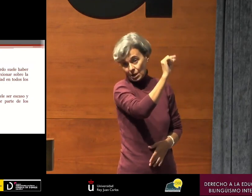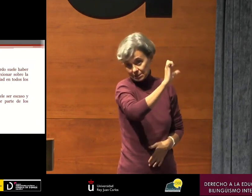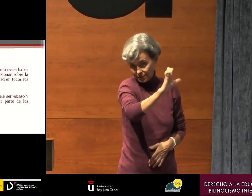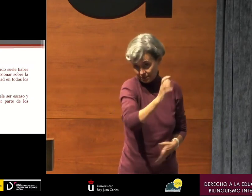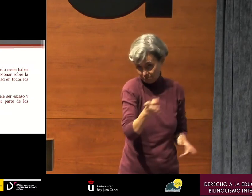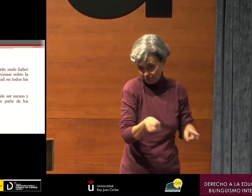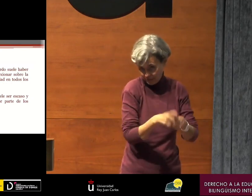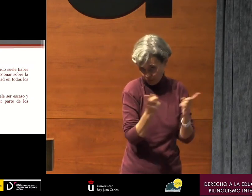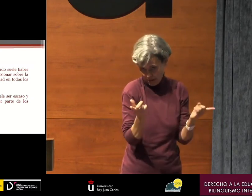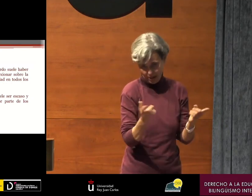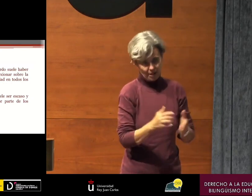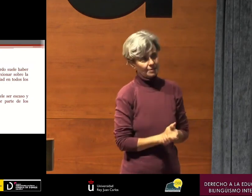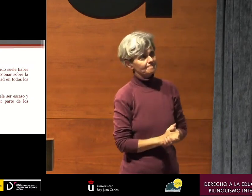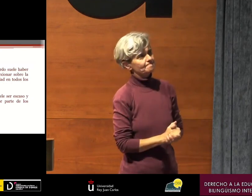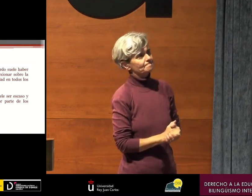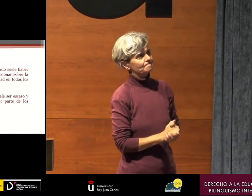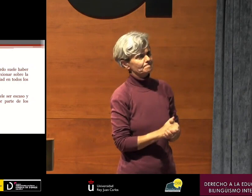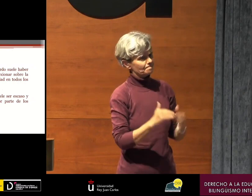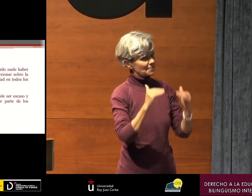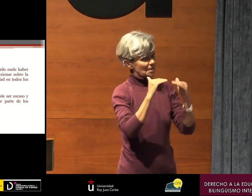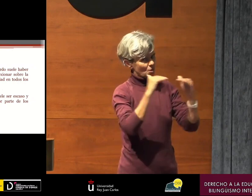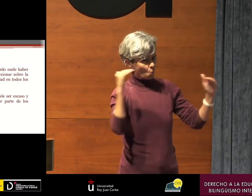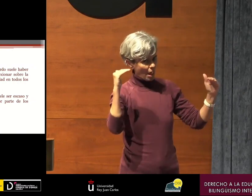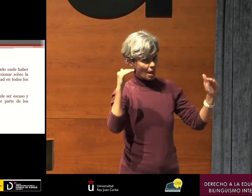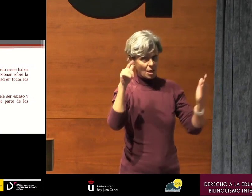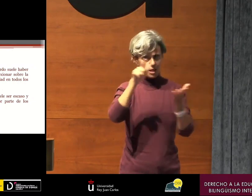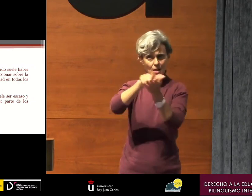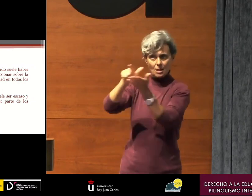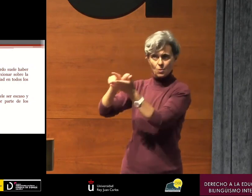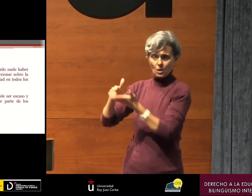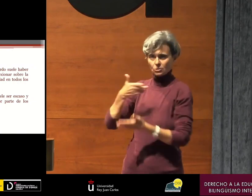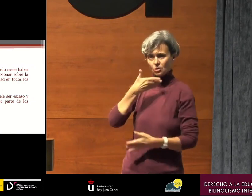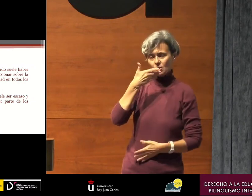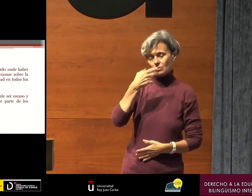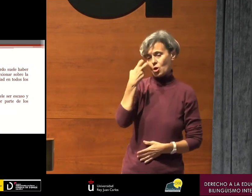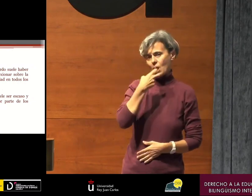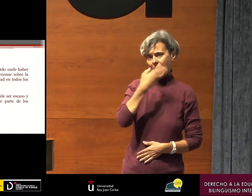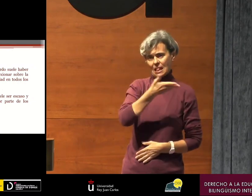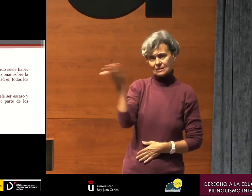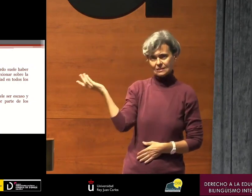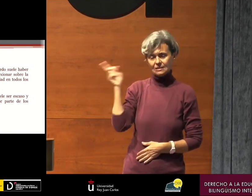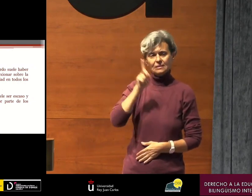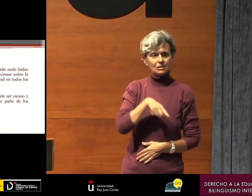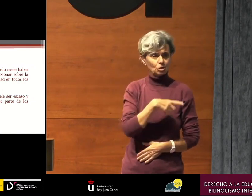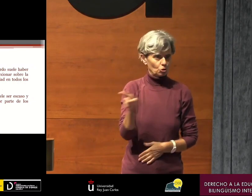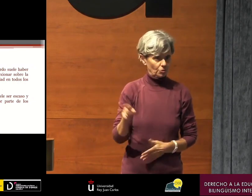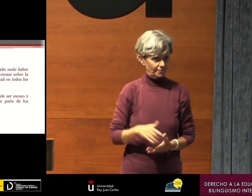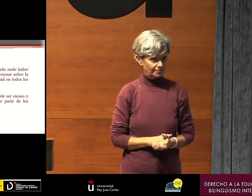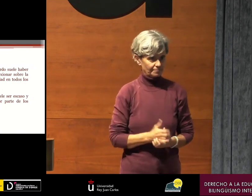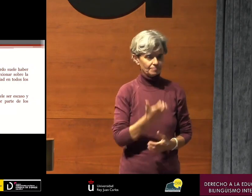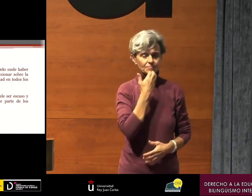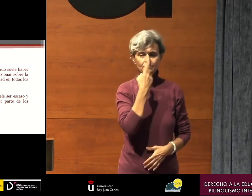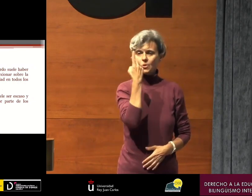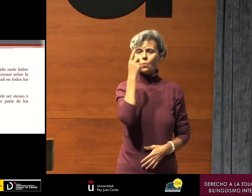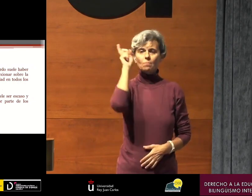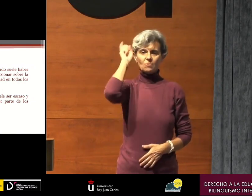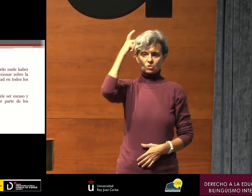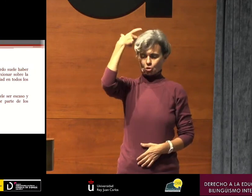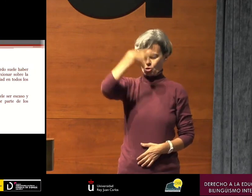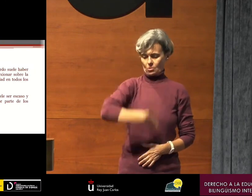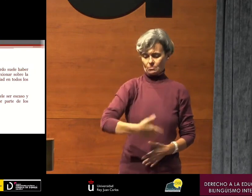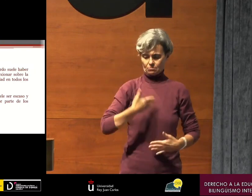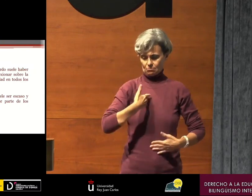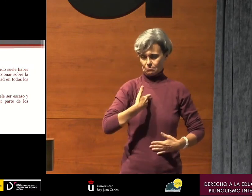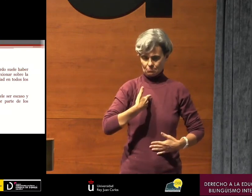Si dentro de la escuela observamos que existe una presencia en igualdad de condiciones de la lengua de signos catalana o la lengua